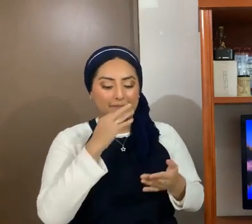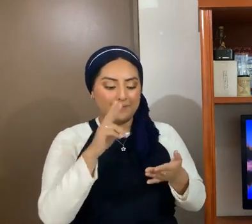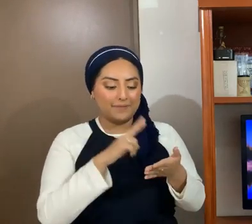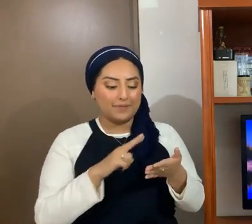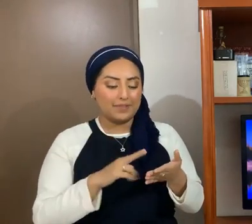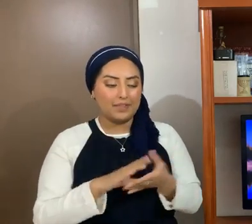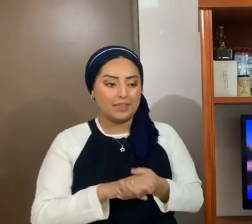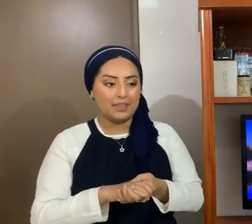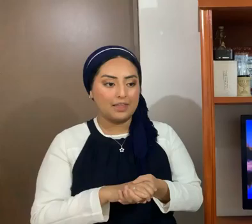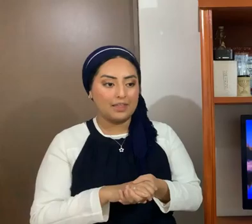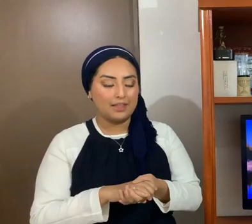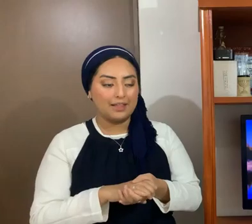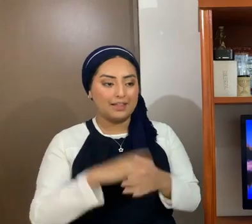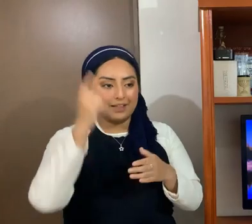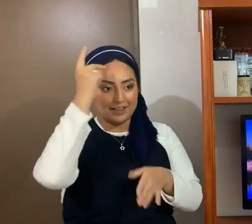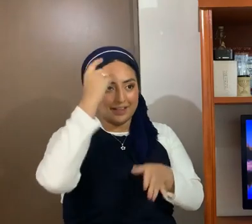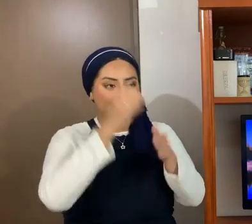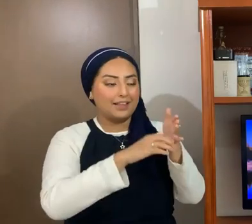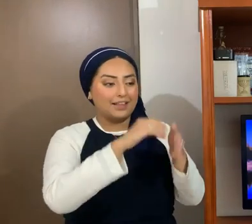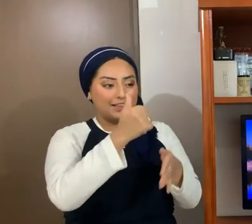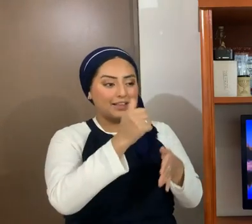esperar un minuto. Daniel 10,